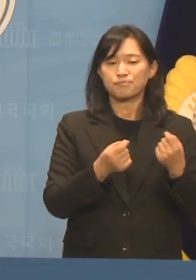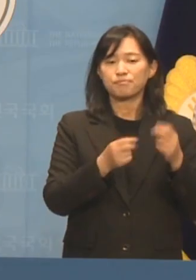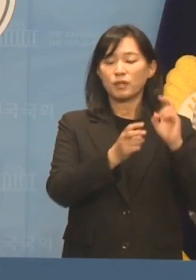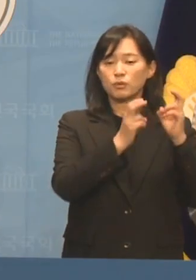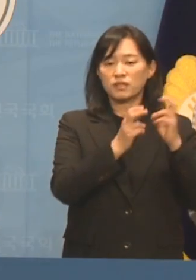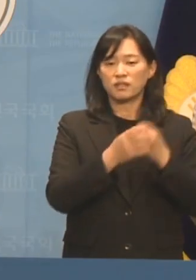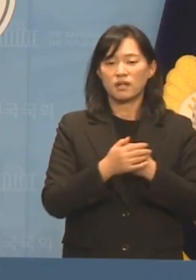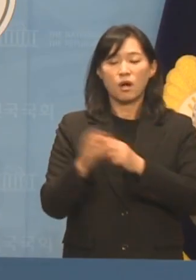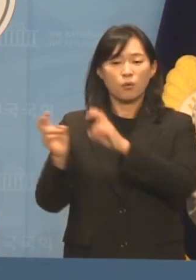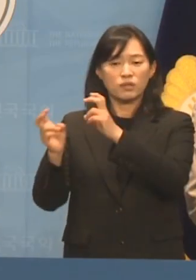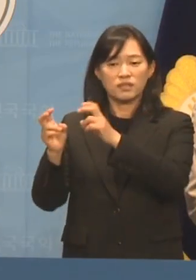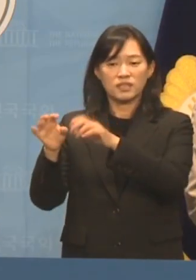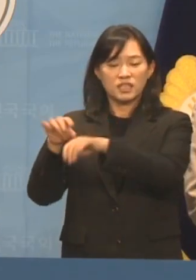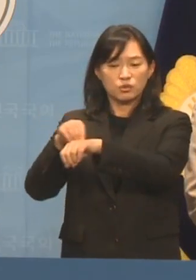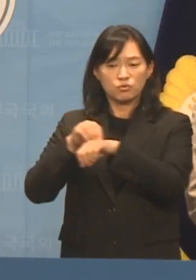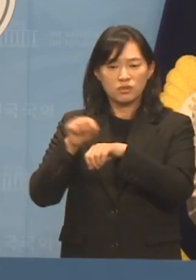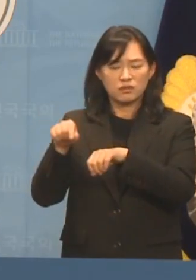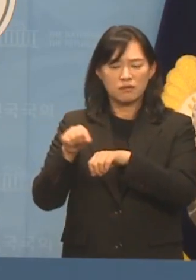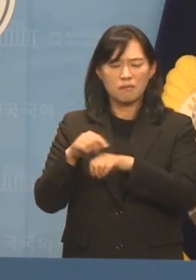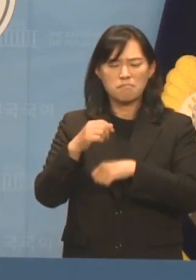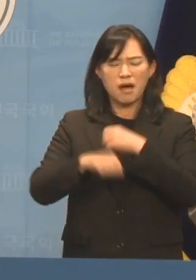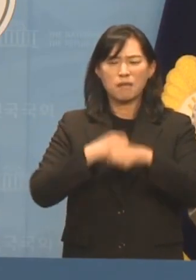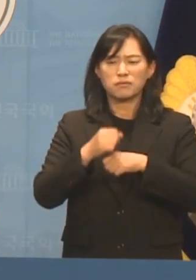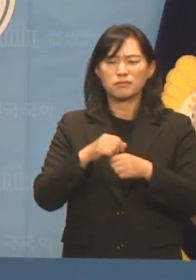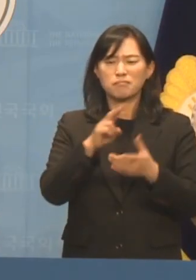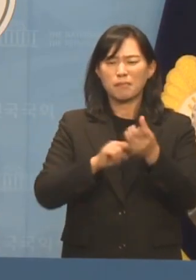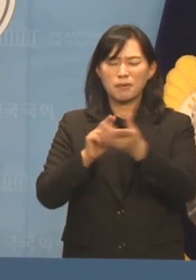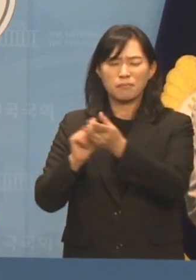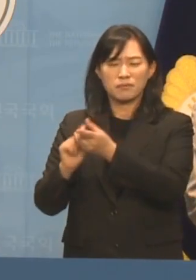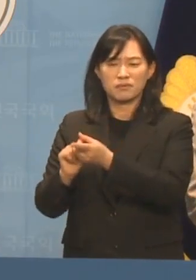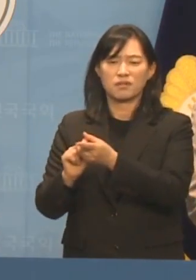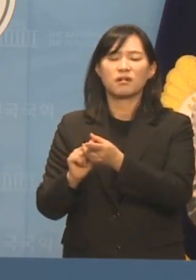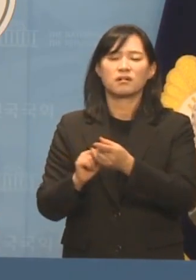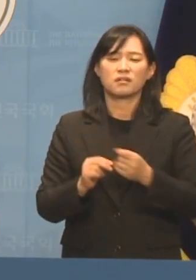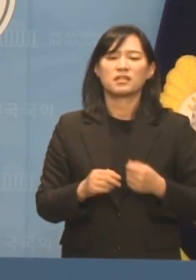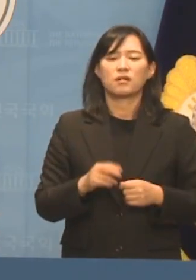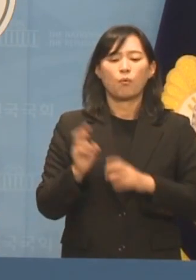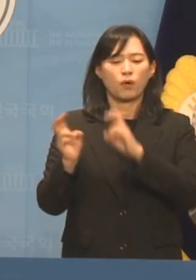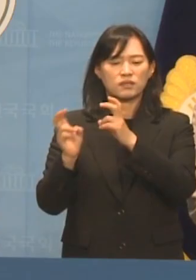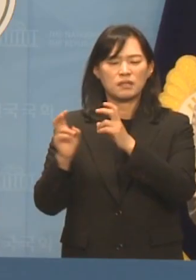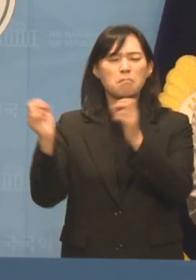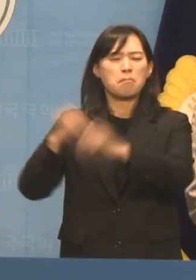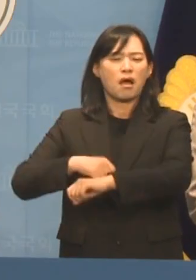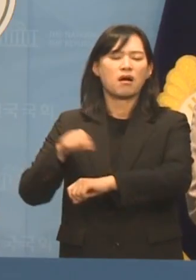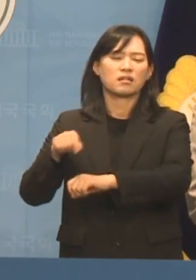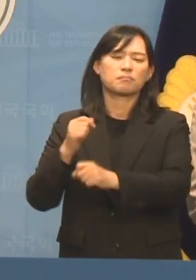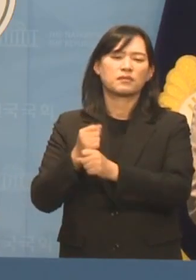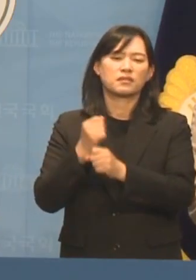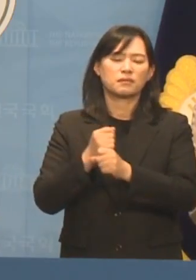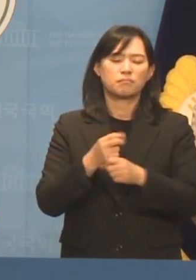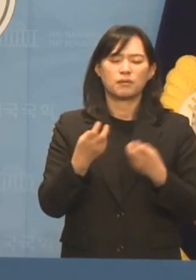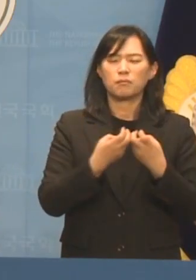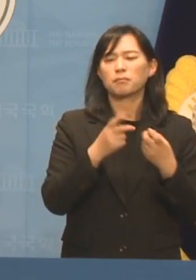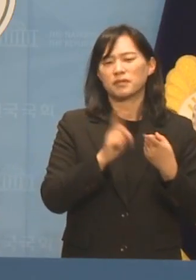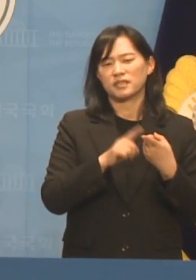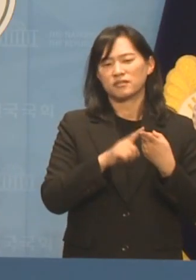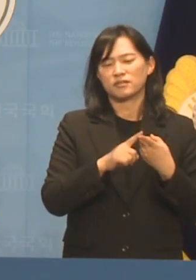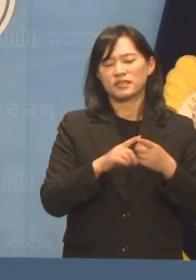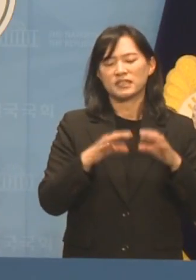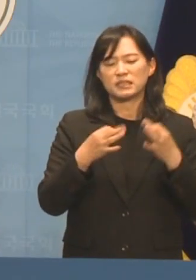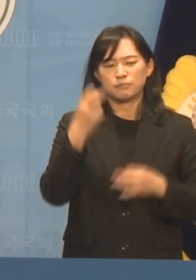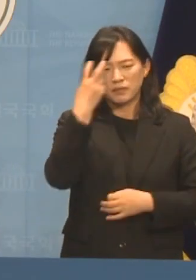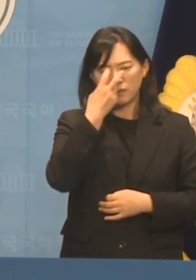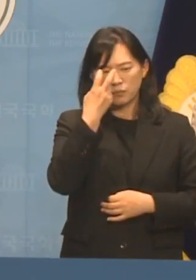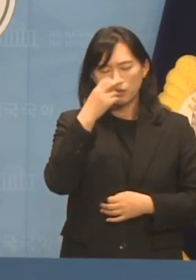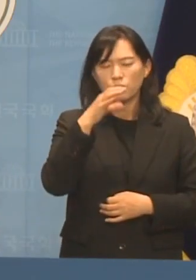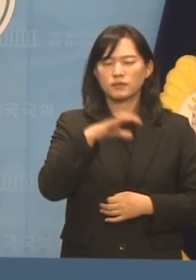기업 재산들을 마구 매각을 한 다음에 엑시트해서 그 기업들을 망쳐놓는 방식들에 대해서는 금융감독 차원에서의